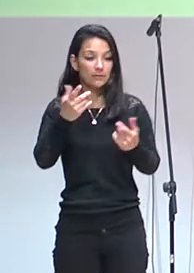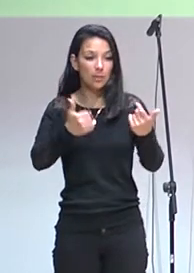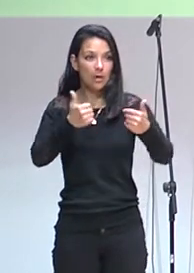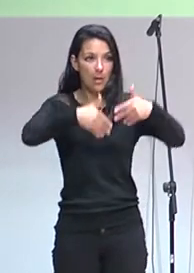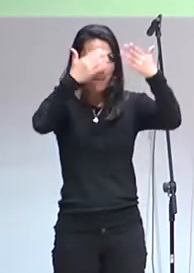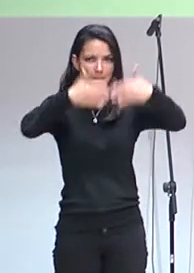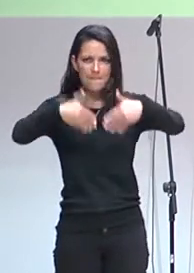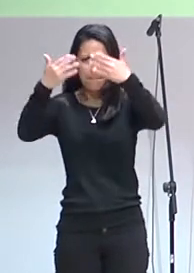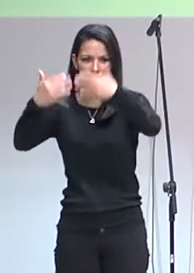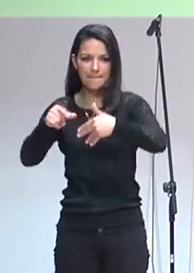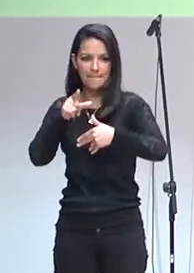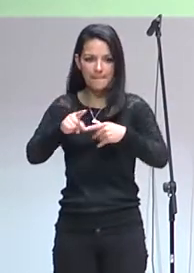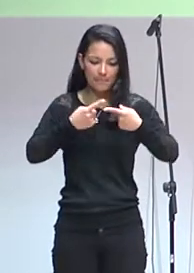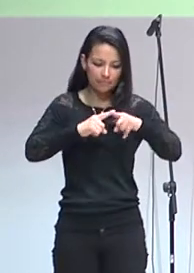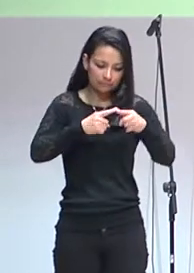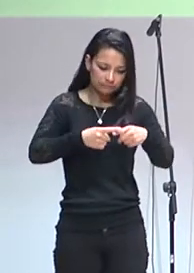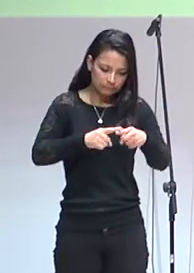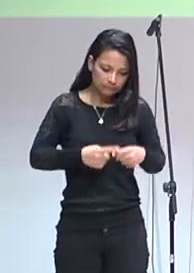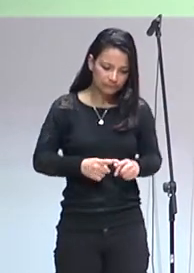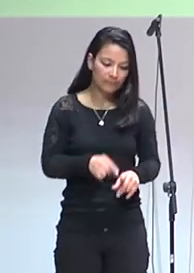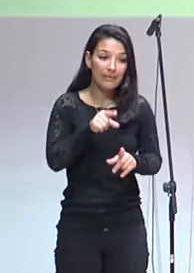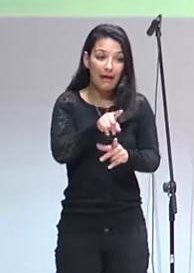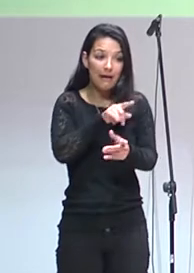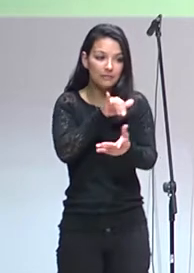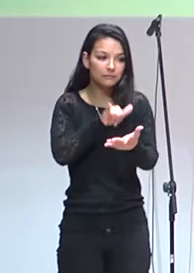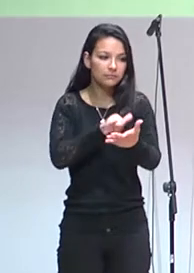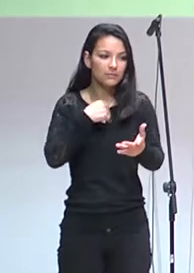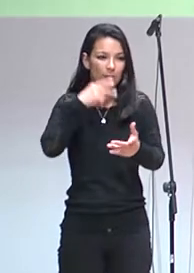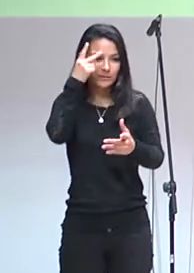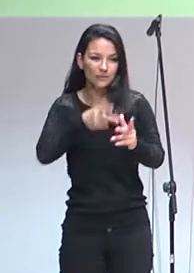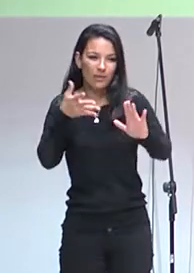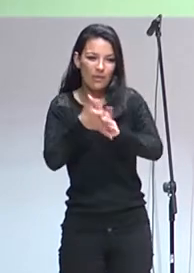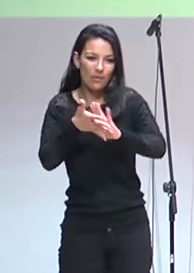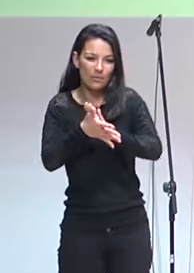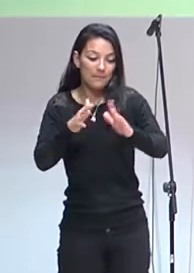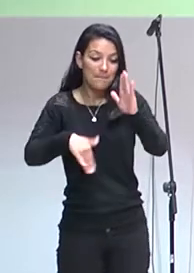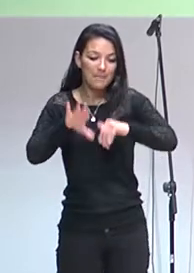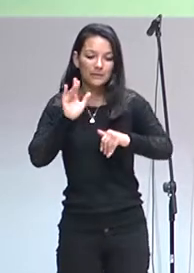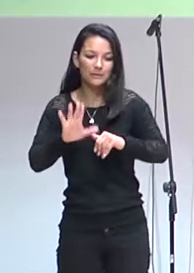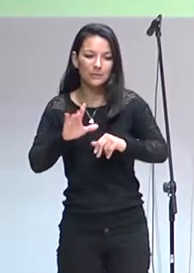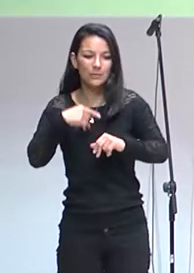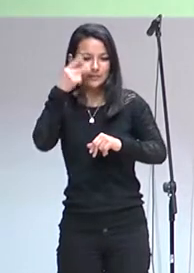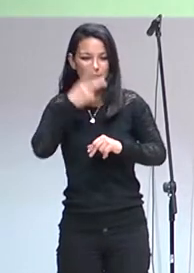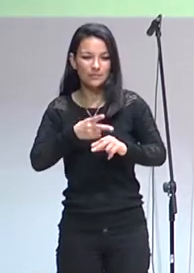el tejido contaban su historia y generalmente la historia de la familia.